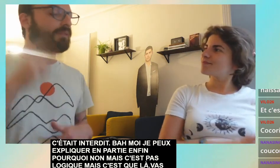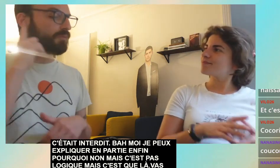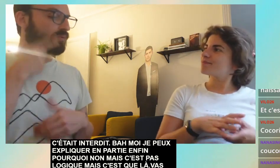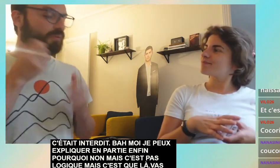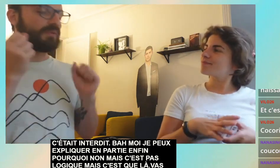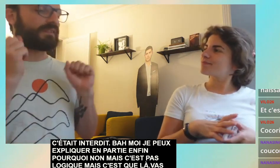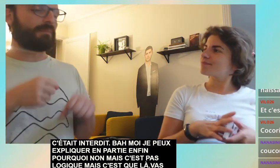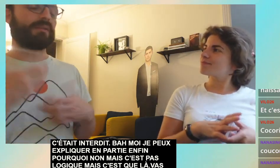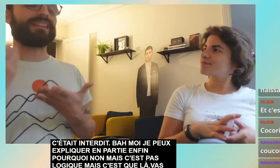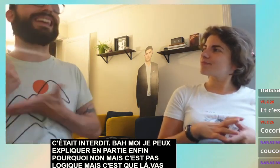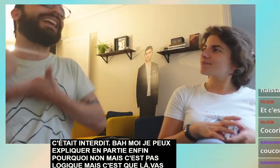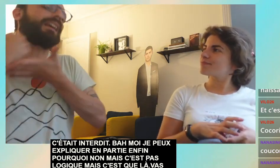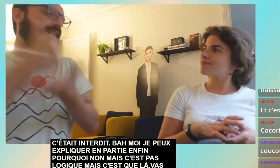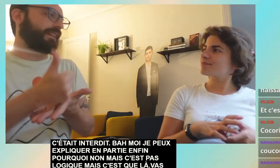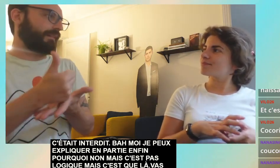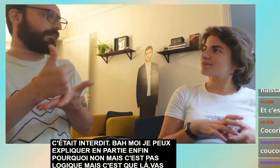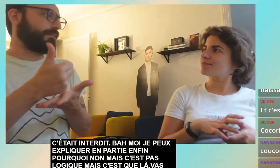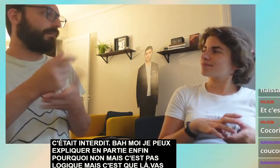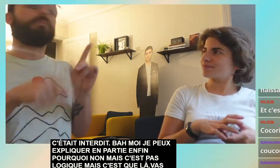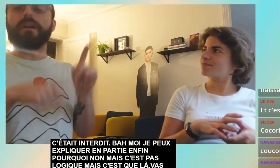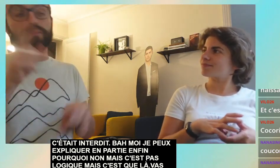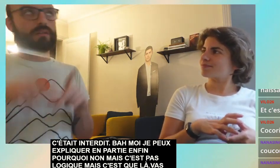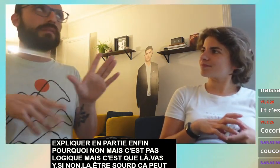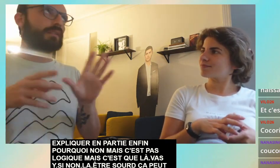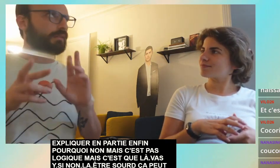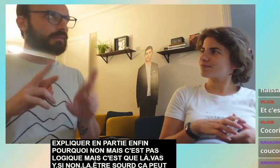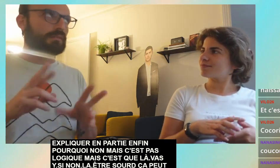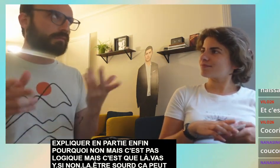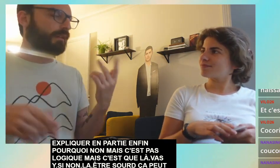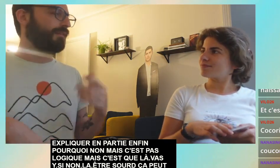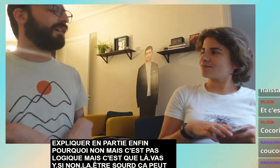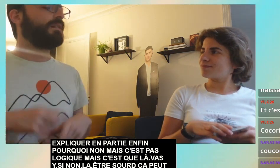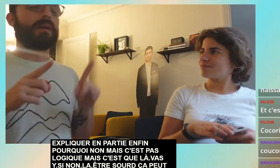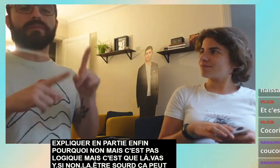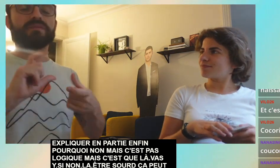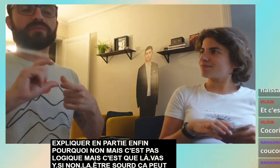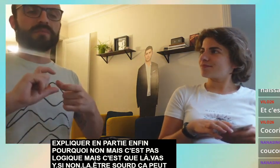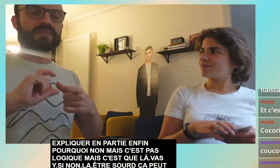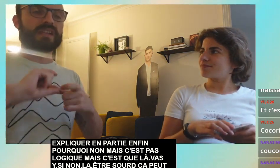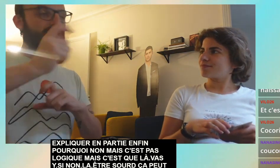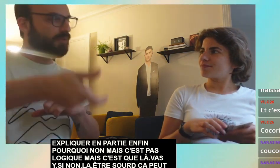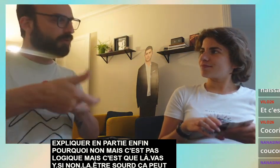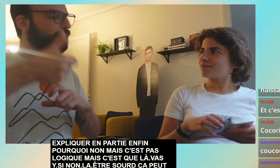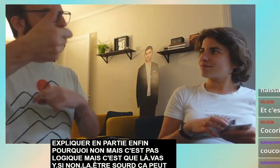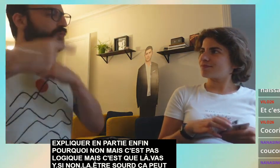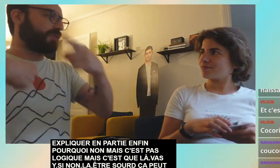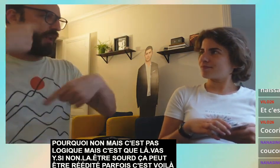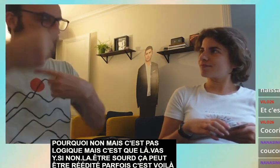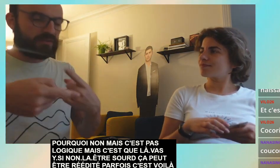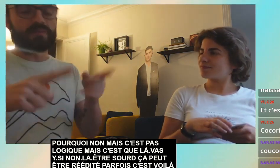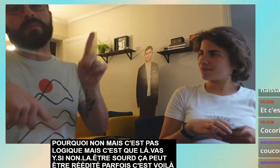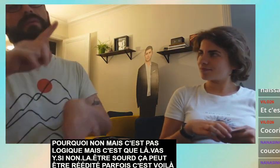Être sourd, ça peut être héréditaire. Parfois. Voilà. Parfois, justement, ça saute une génération, parfois